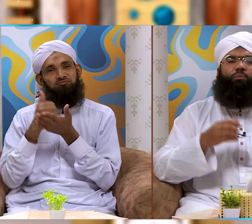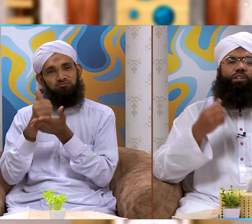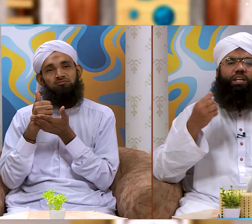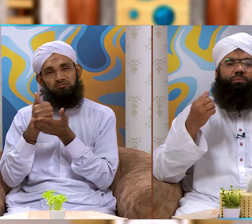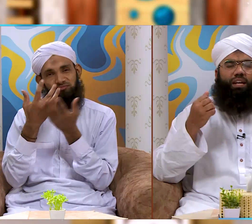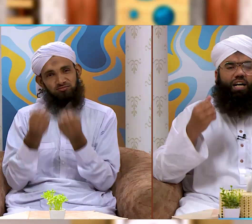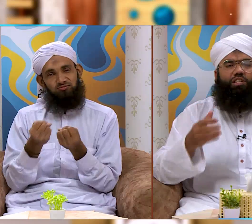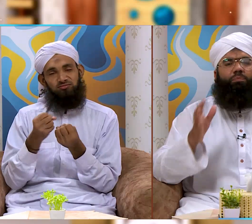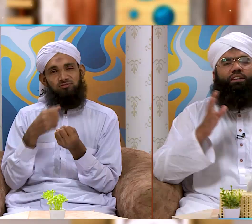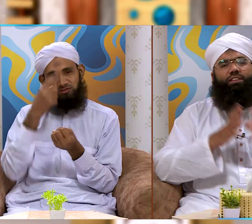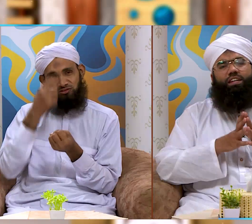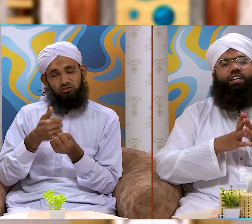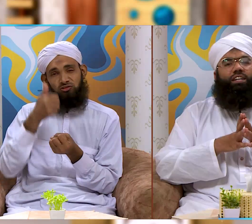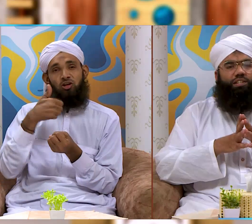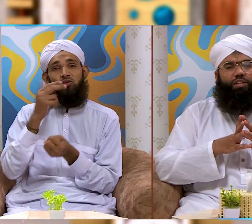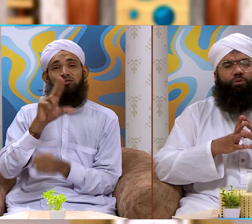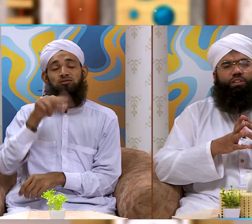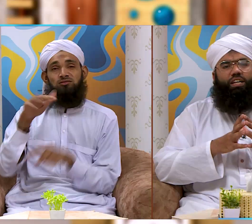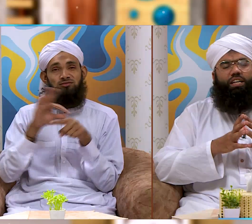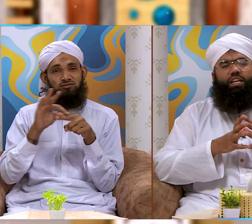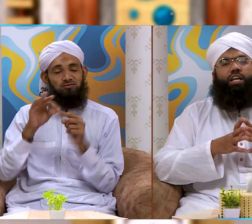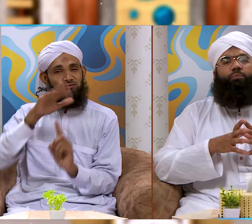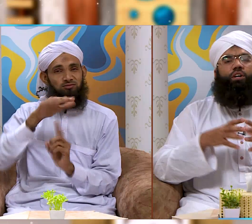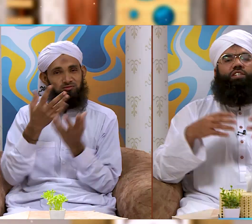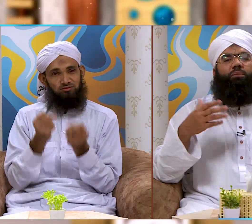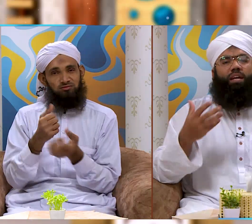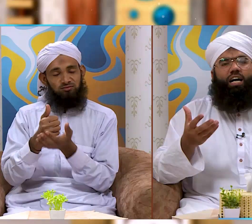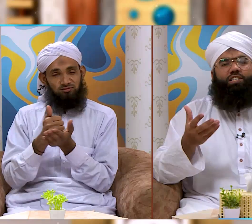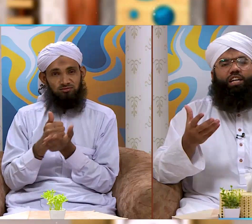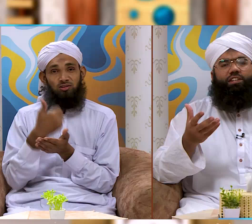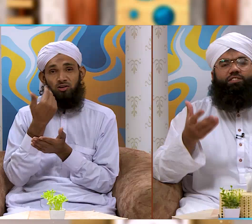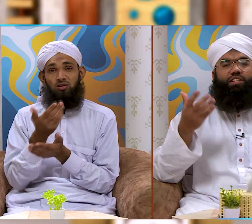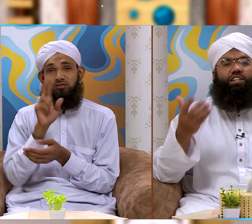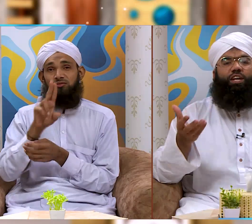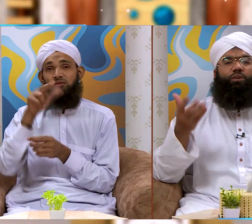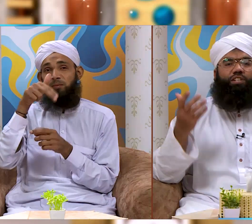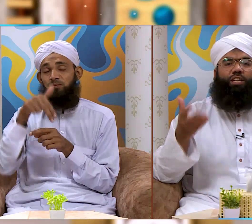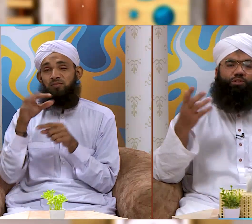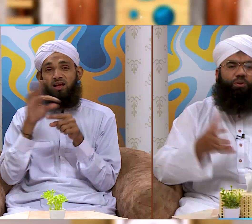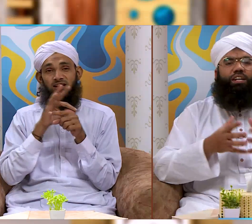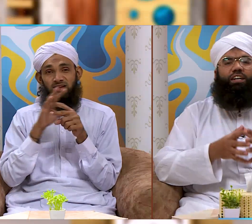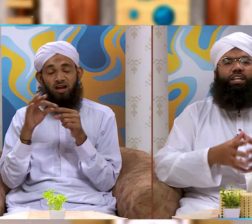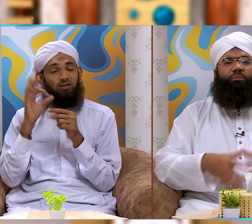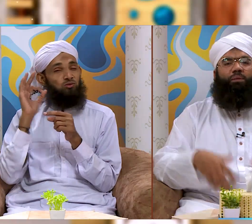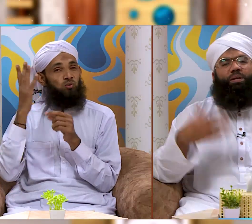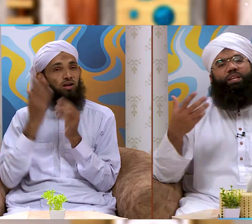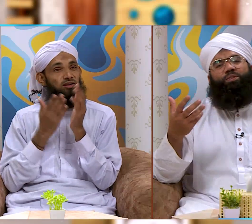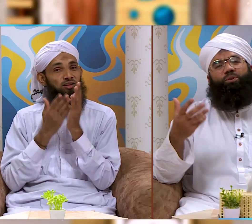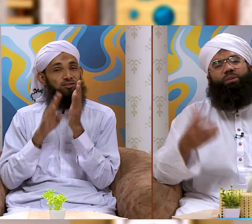معجزہ معراج کی برکتیں نصیب ہوتی رہیں گی، معجزہ معراج کے تذکرے اور ذکر سن کر محبت رسول میں